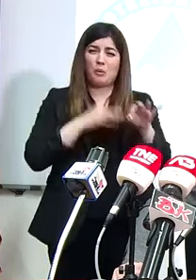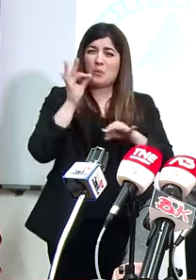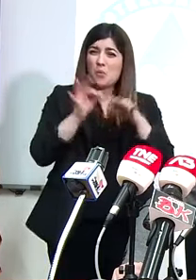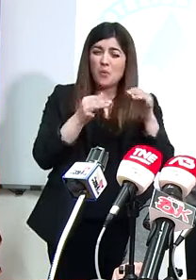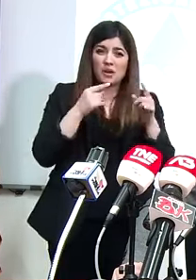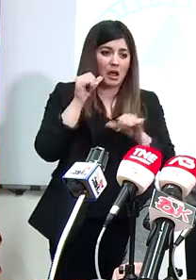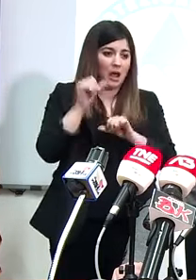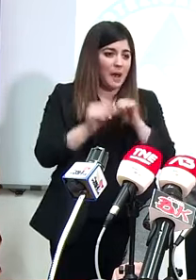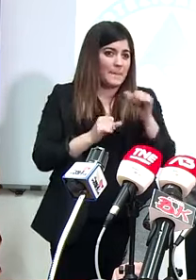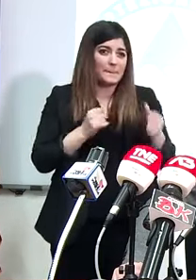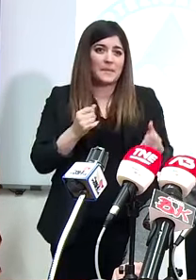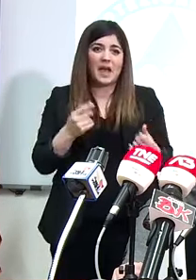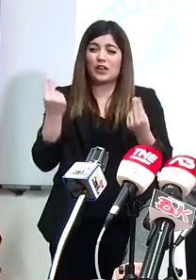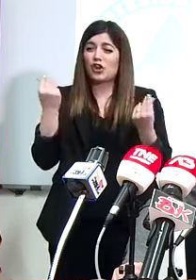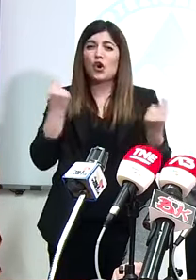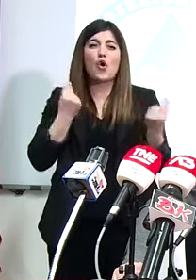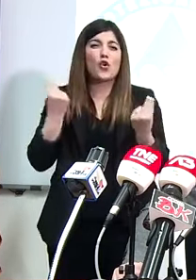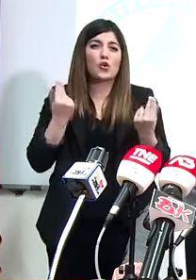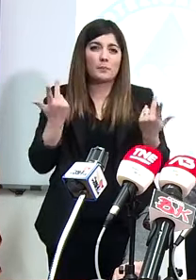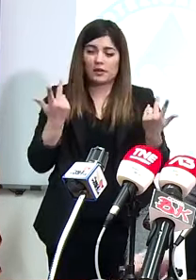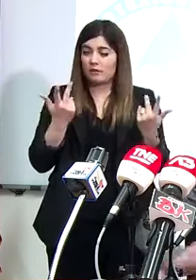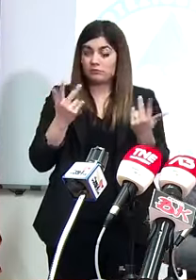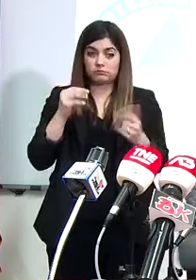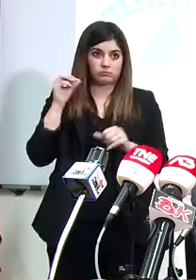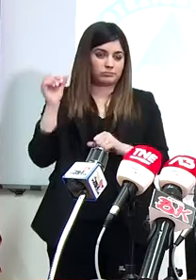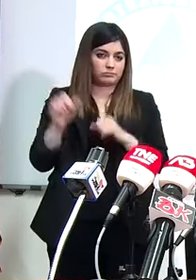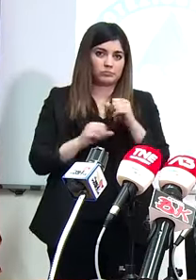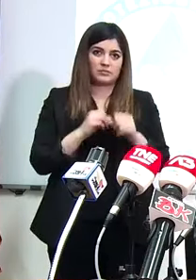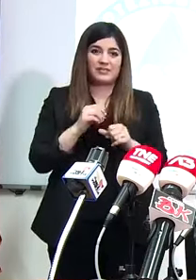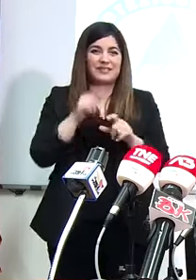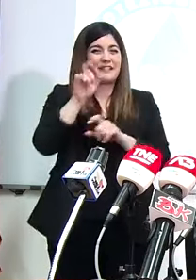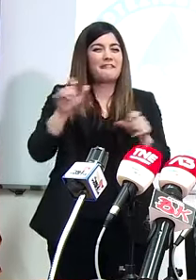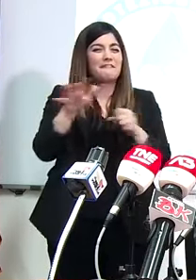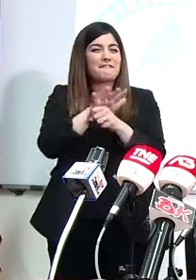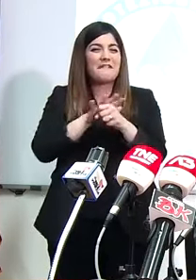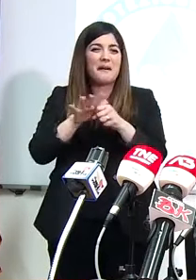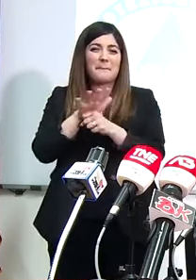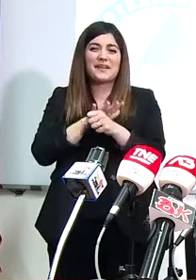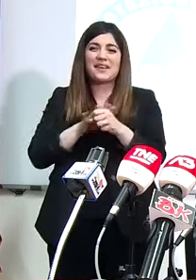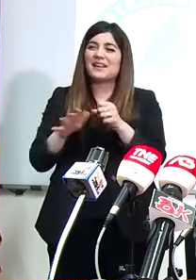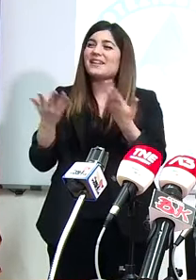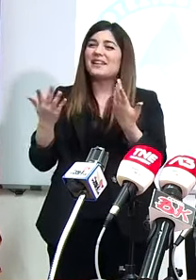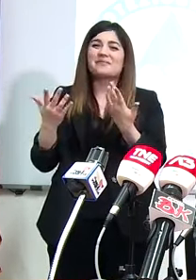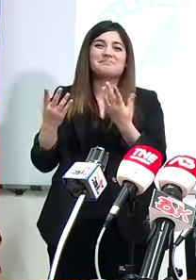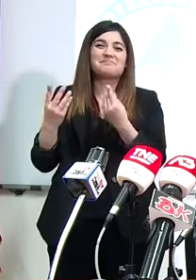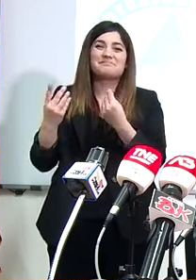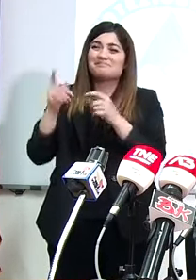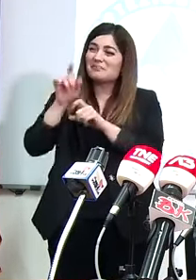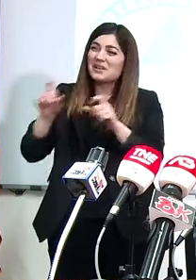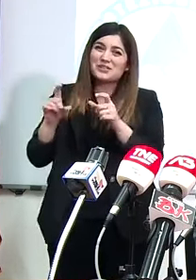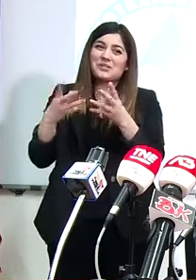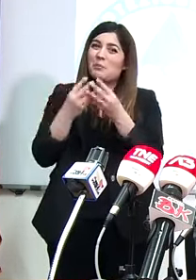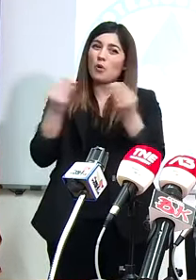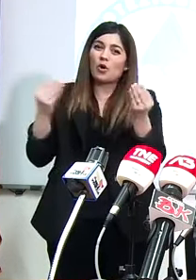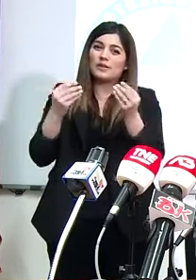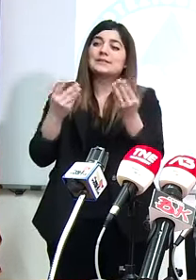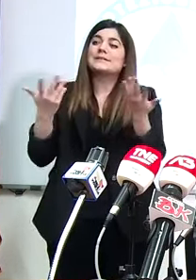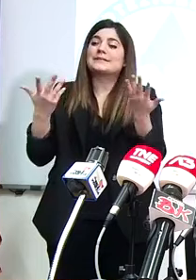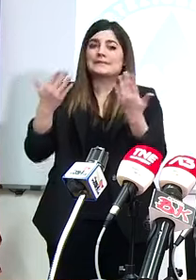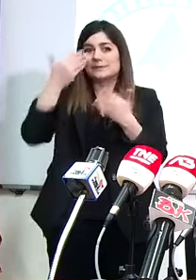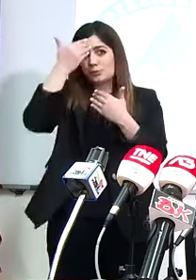economia stravolte sono tante famiglie che hanno perso tanti loro cari questo anno che cosa le ha lasciato cosa le ha insegnato anche